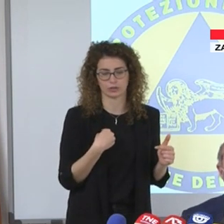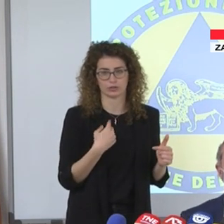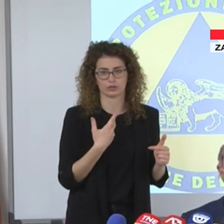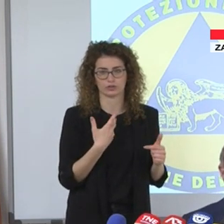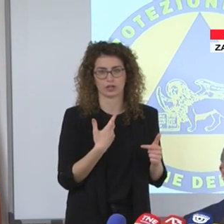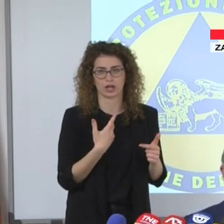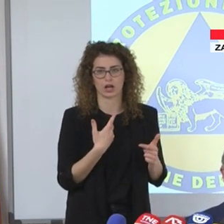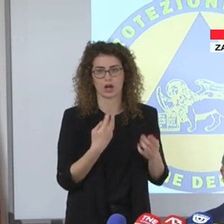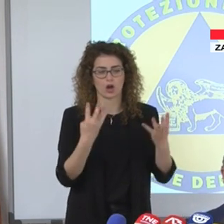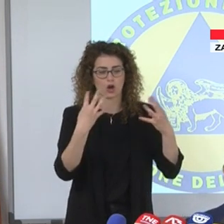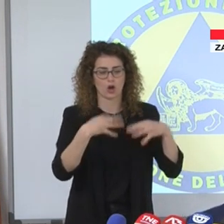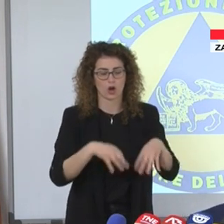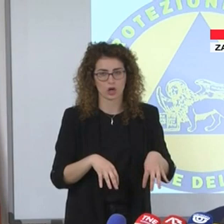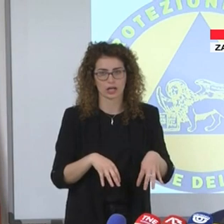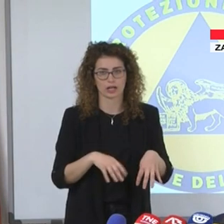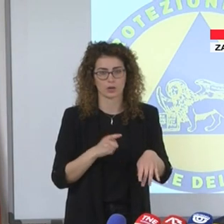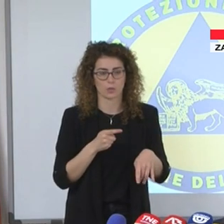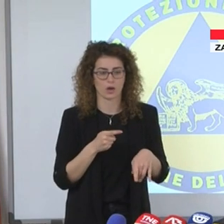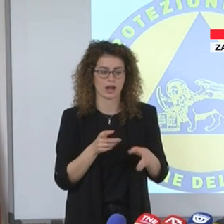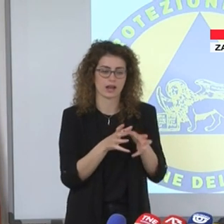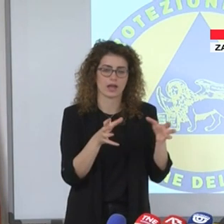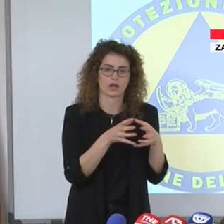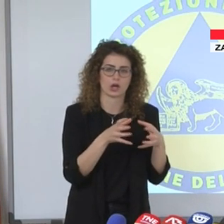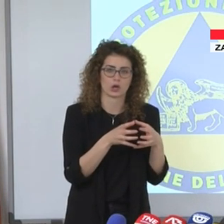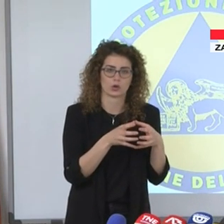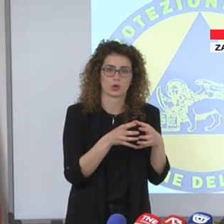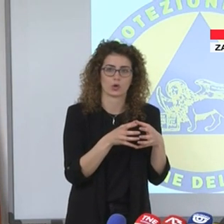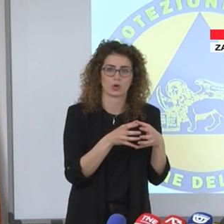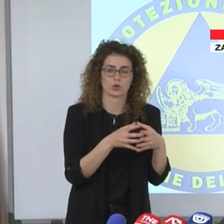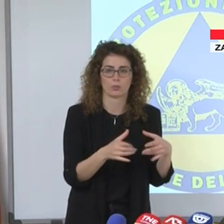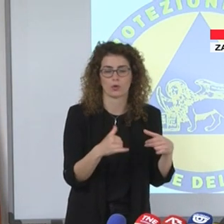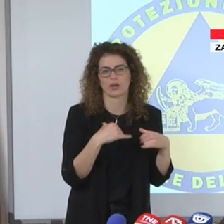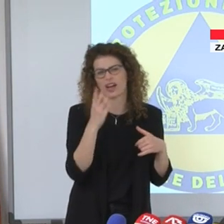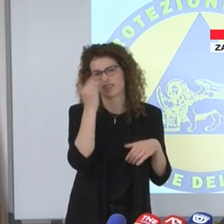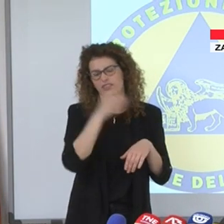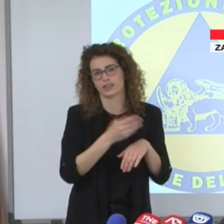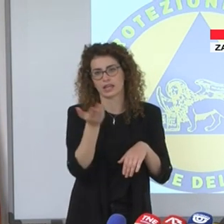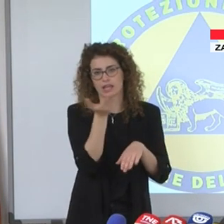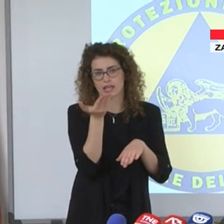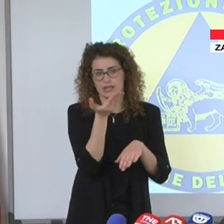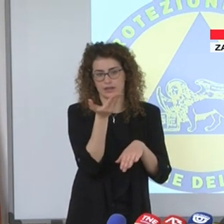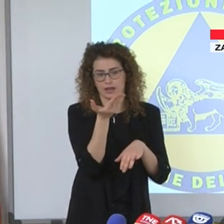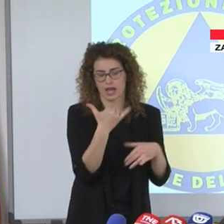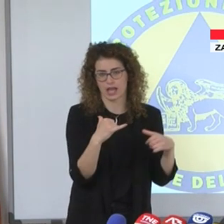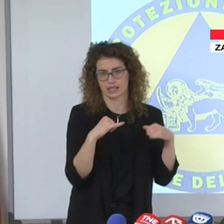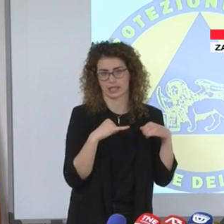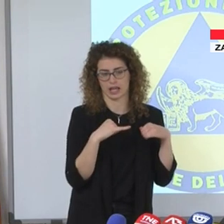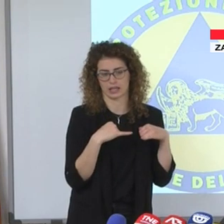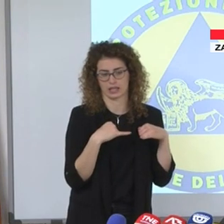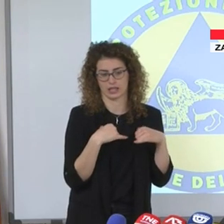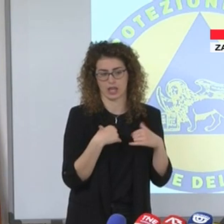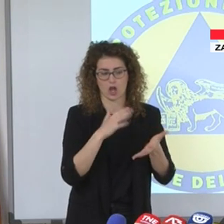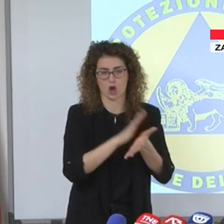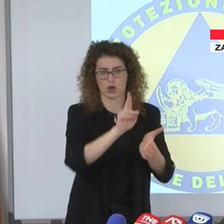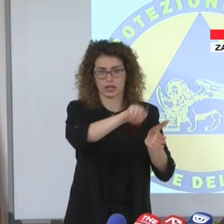delle corsie prioritarie per gli stagionali, cioè della serie il cameriere che viene assunto in albergo, firma il contratto da stagionale e gli viene fatto il vaccino.